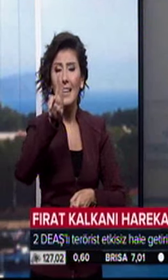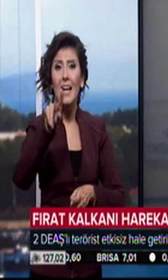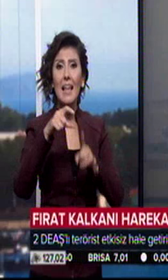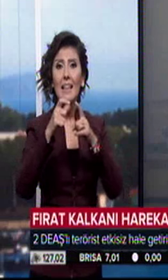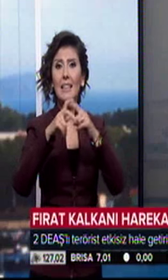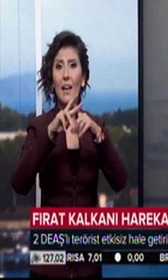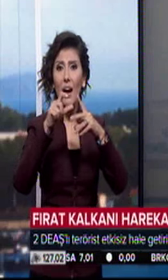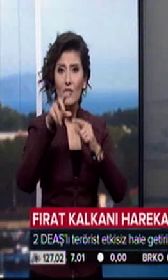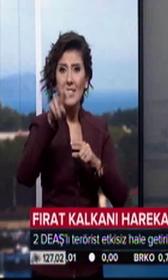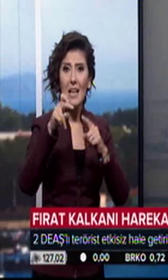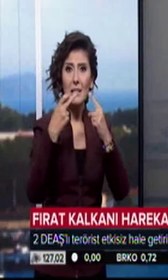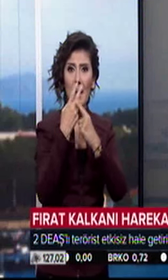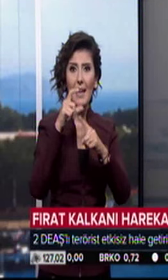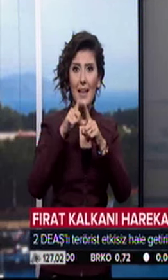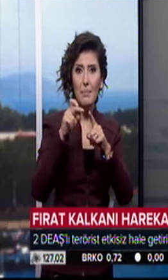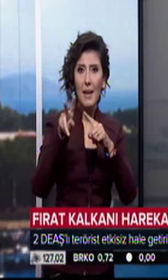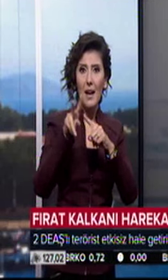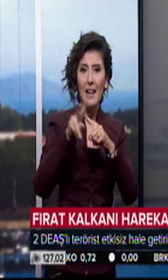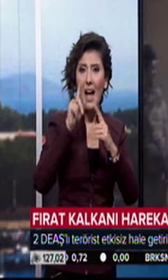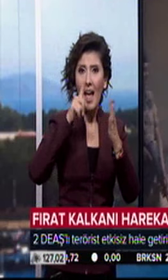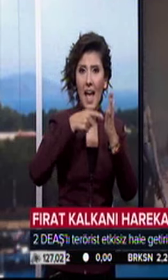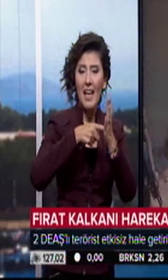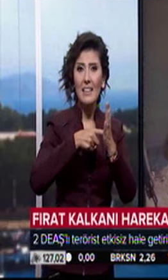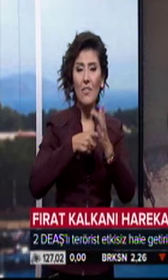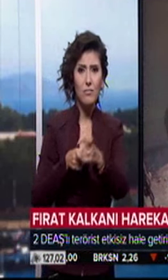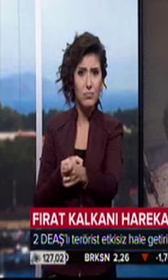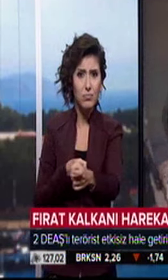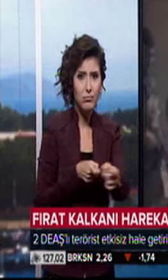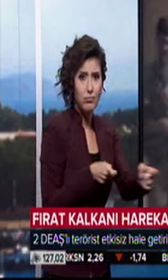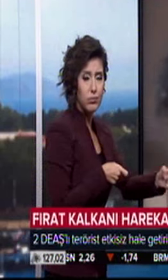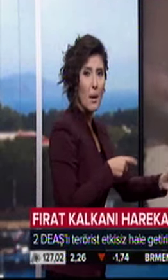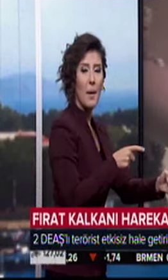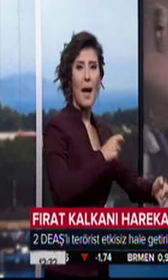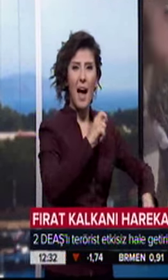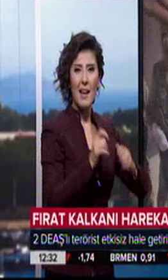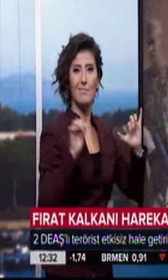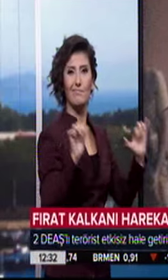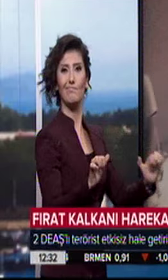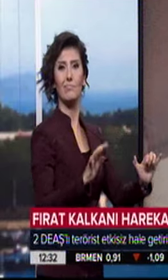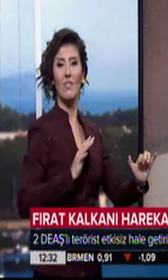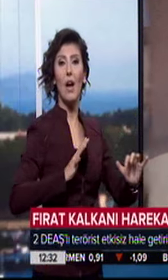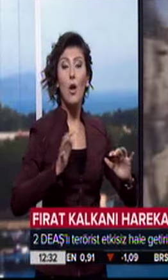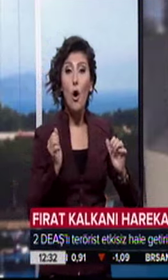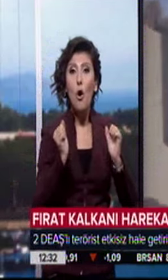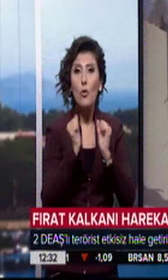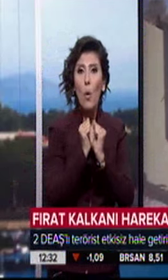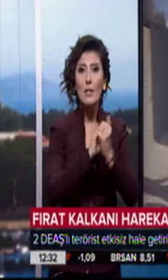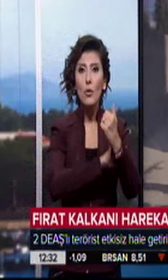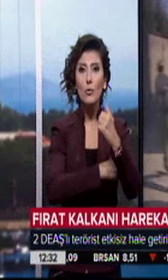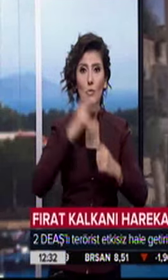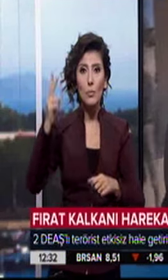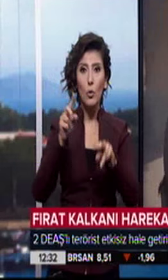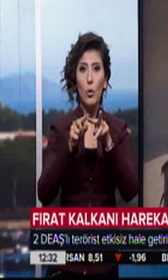8 PYD PKK hedefi ateş altına alınarak manevra kabiliyetleri engellendi. Koalisyon güçleri